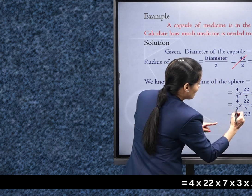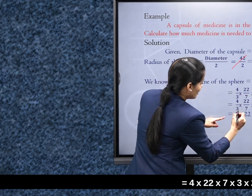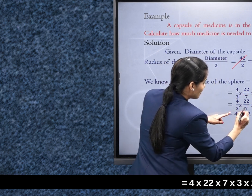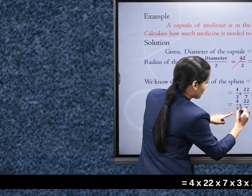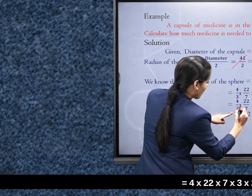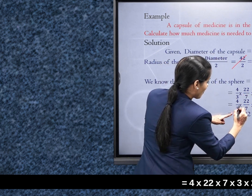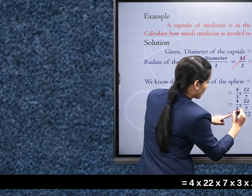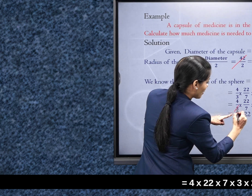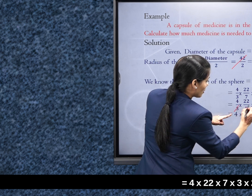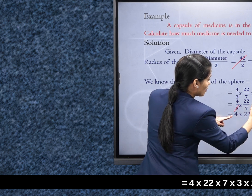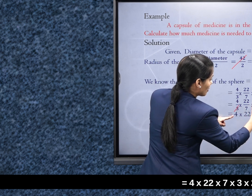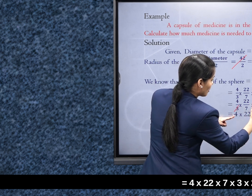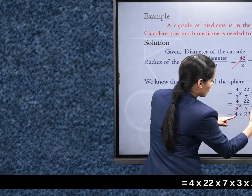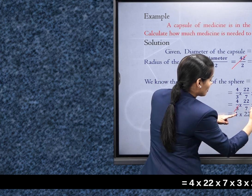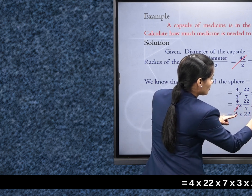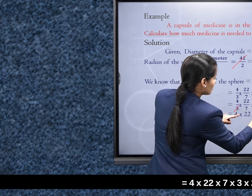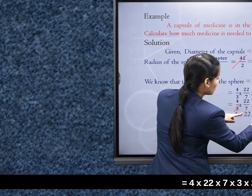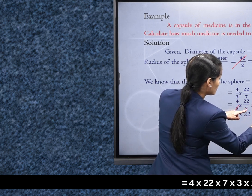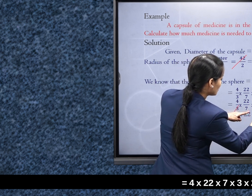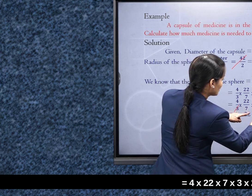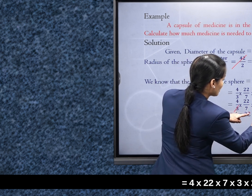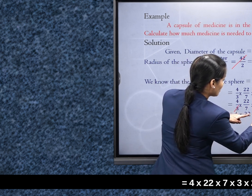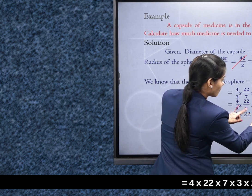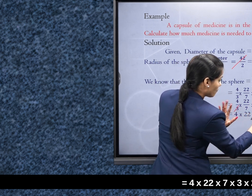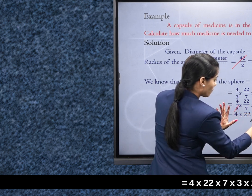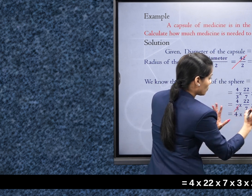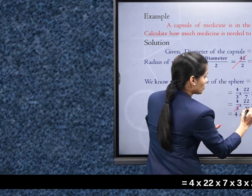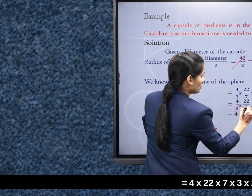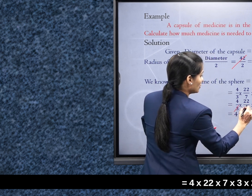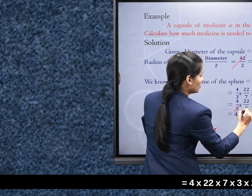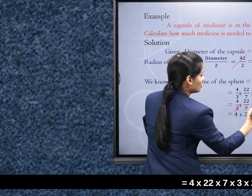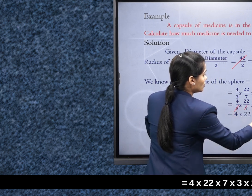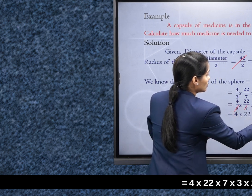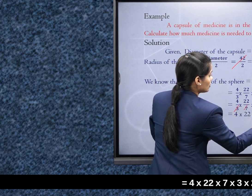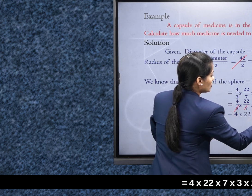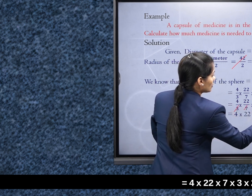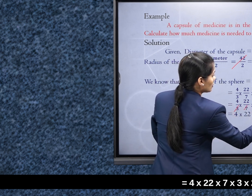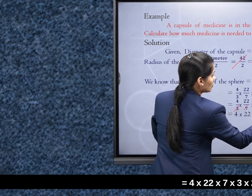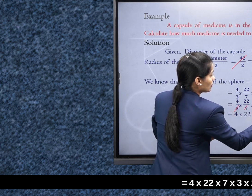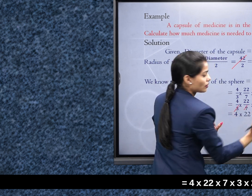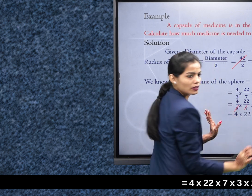is equal to 4 into 22 into 7 into 3 into 21.